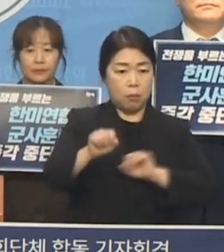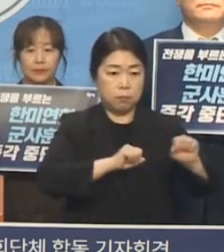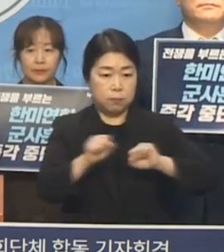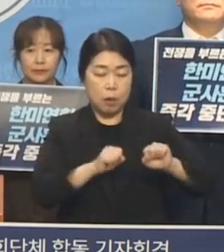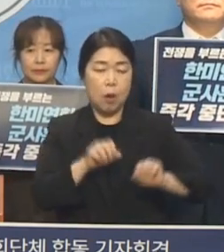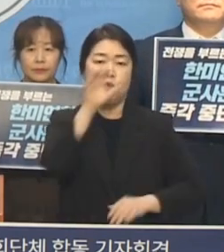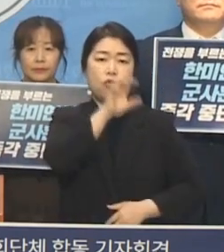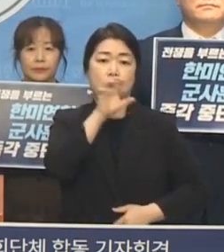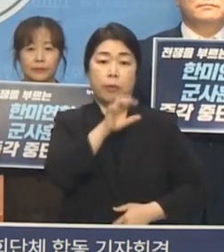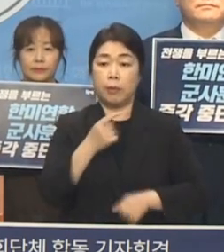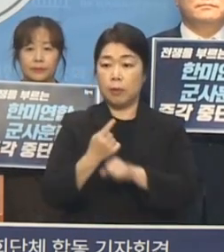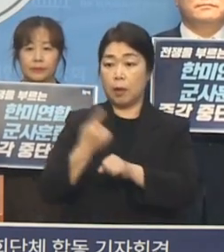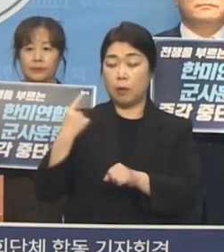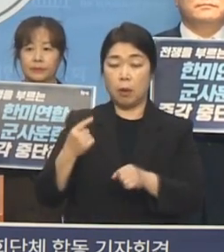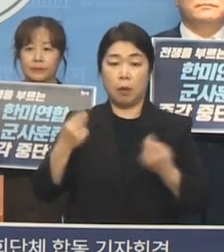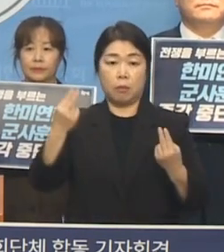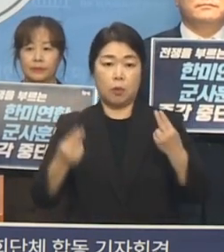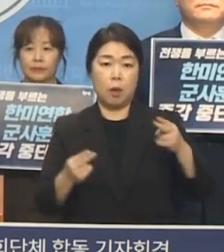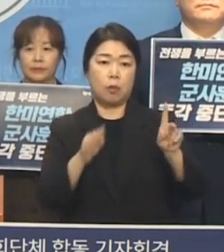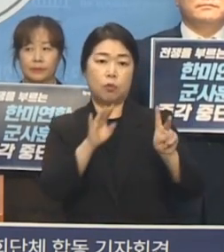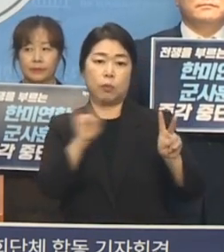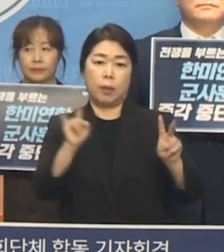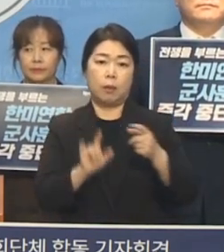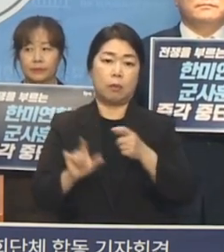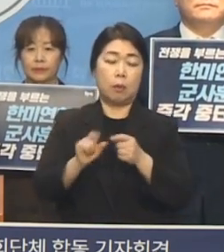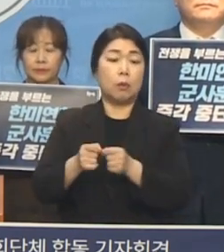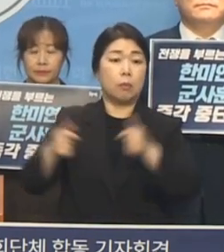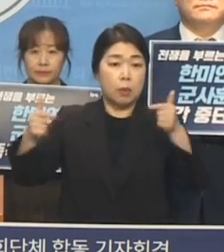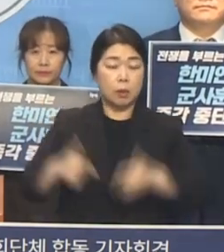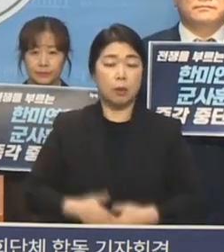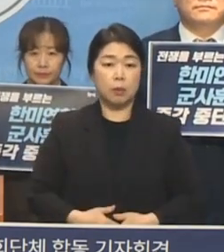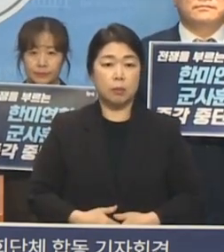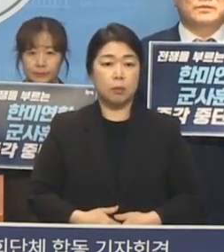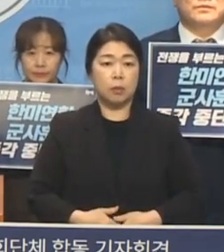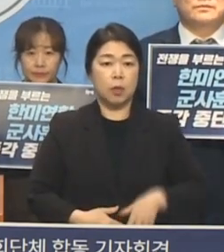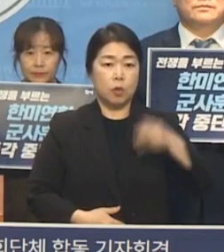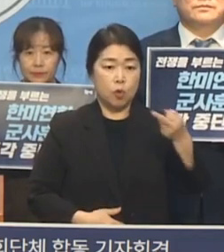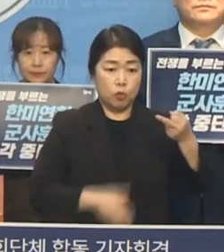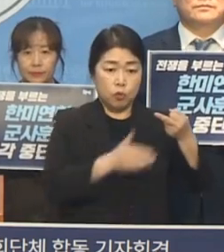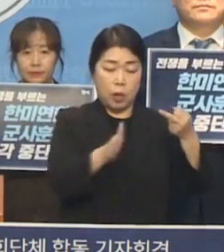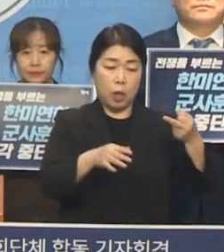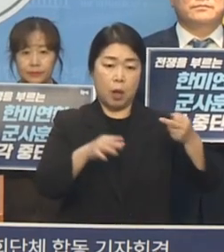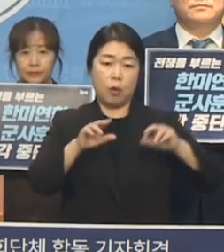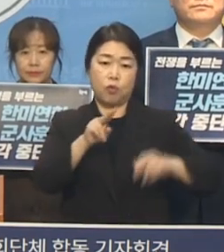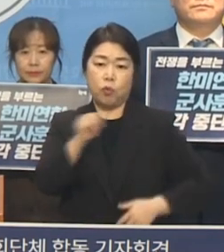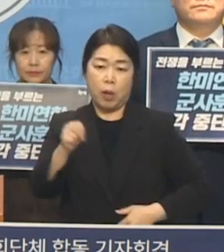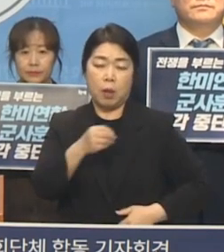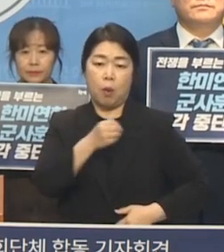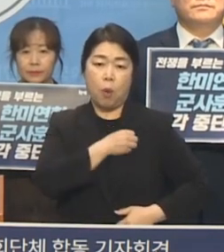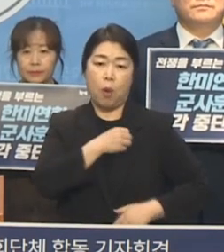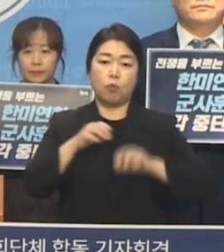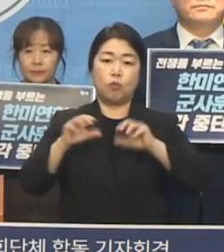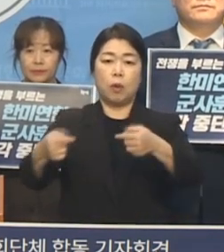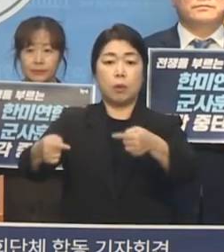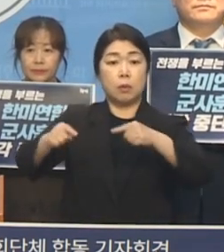비해서 2배 이상 늘어났습니다. 12개 유엔사 회원국도 참가한다고 합니다.